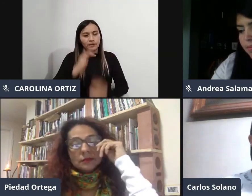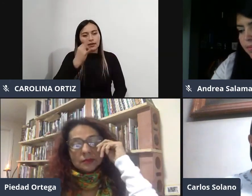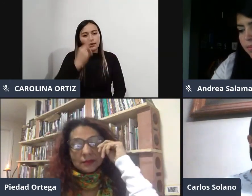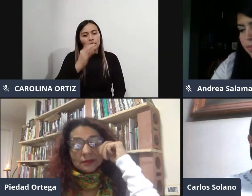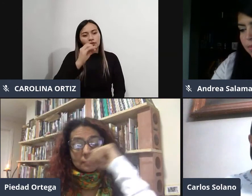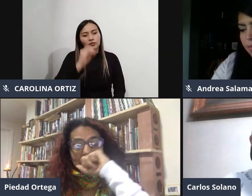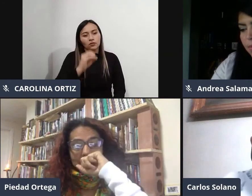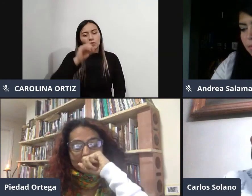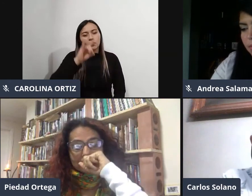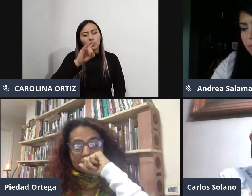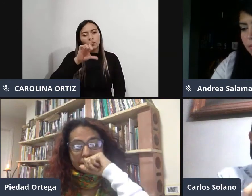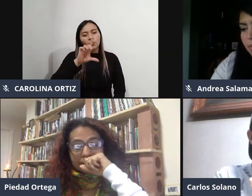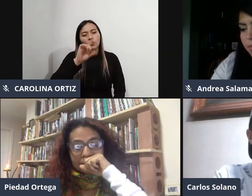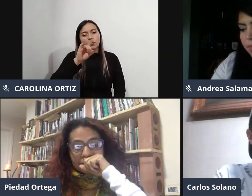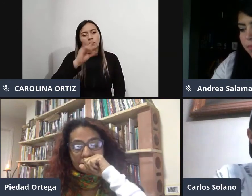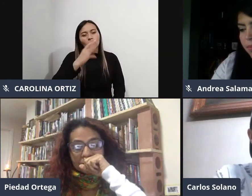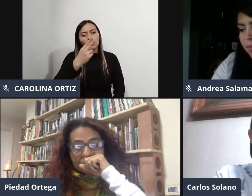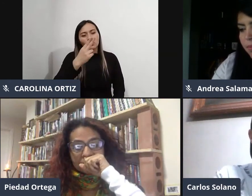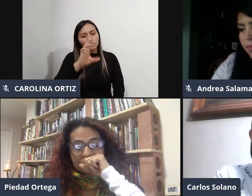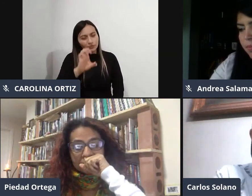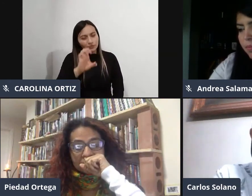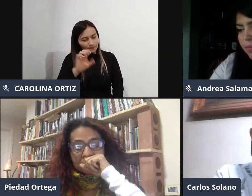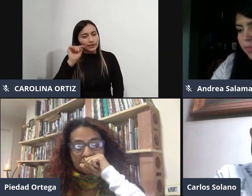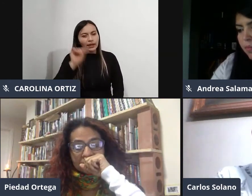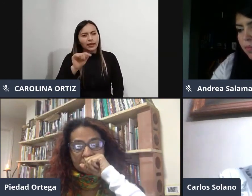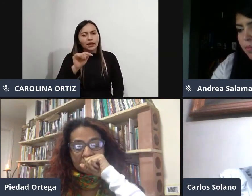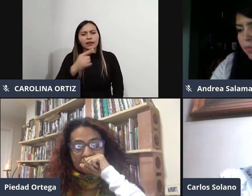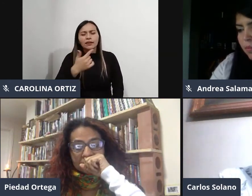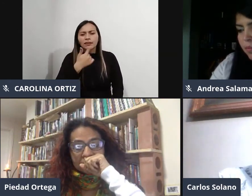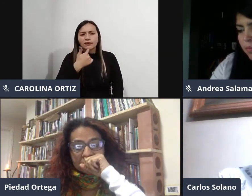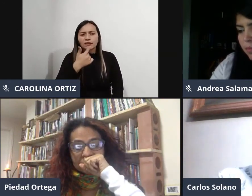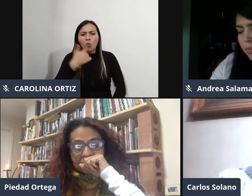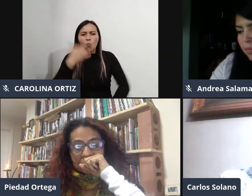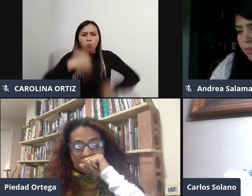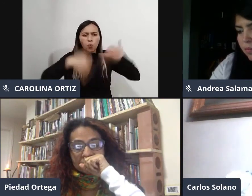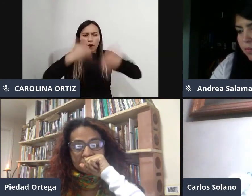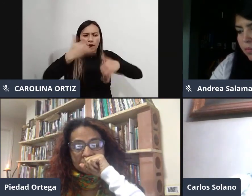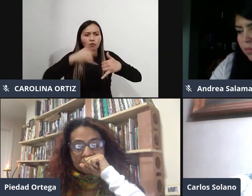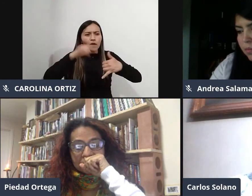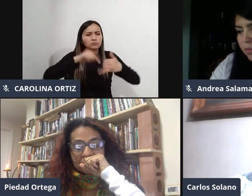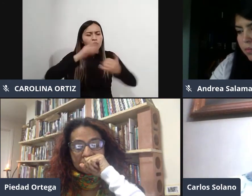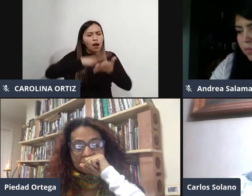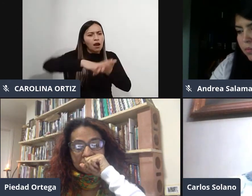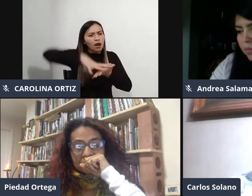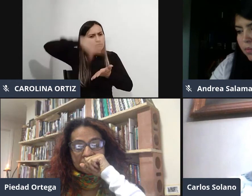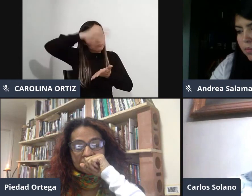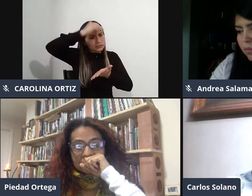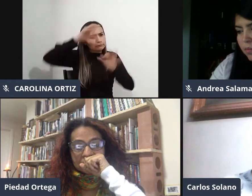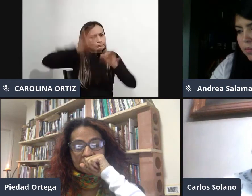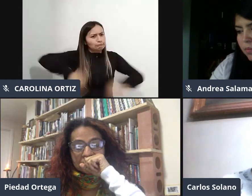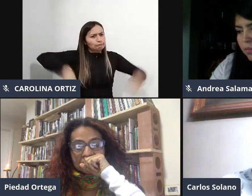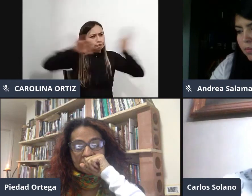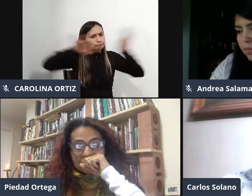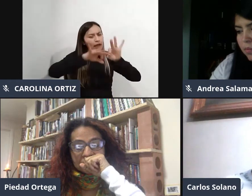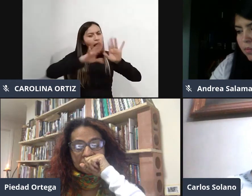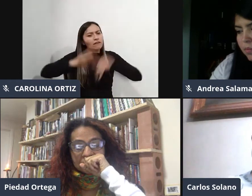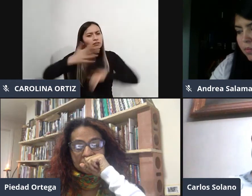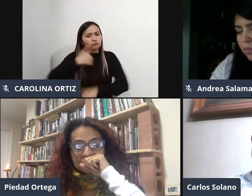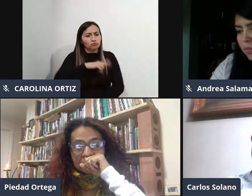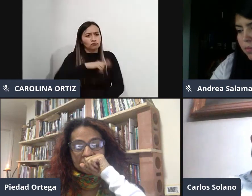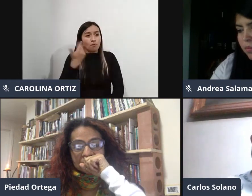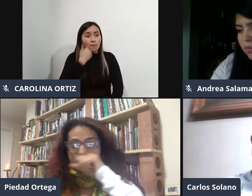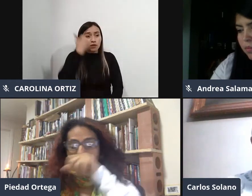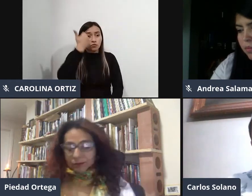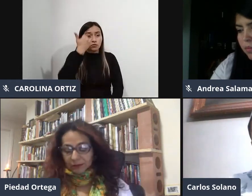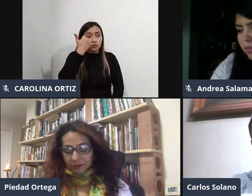tiene que continuar, no solo en las niñas y niños, sino también en nosotros. Nosotros como adultos se nos olvida jugar, se nos olvida dedicarnos ese tiempo para